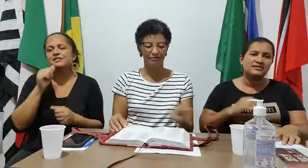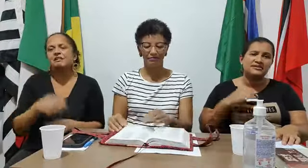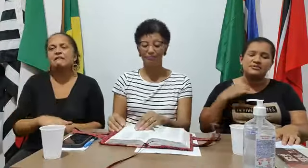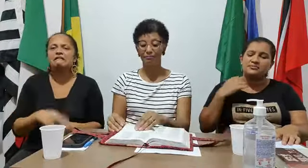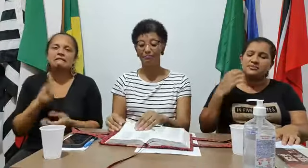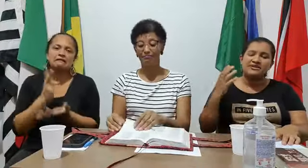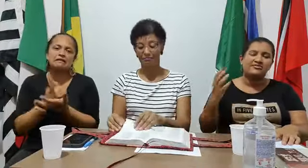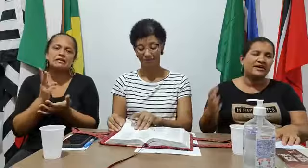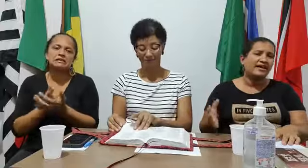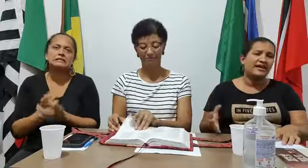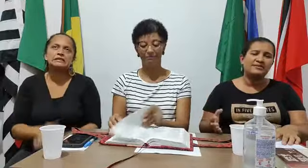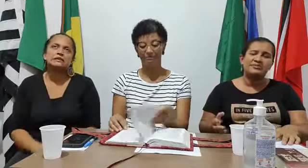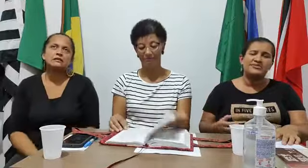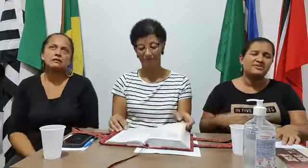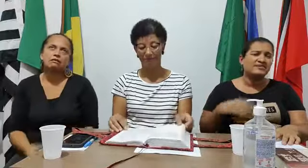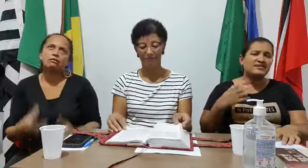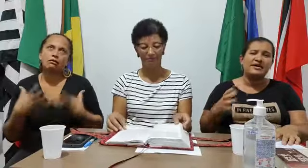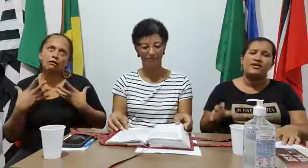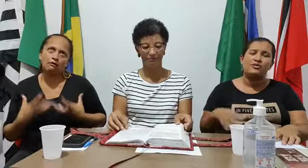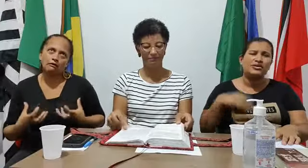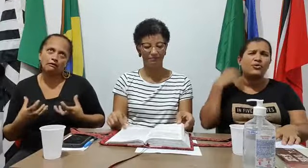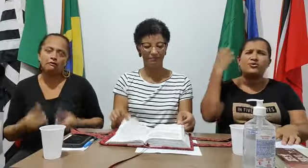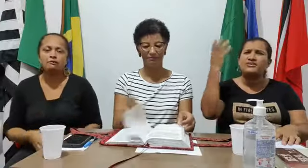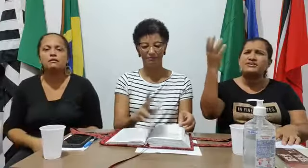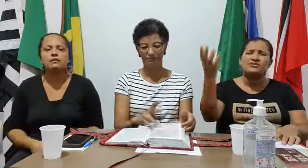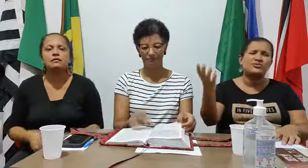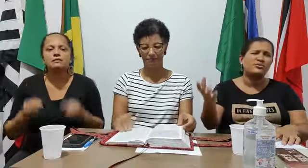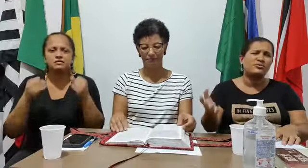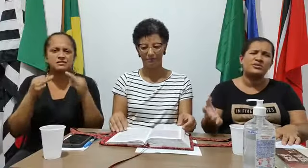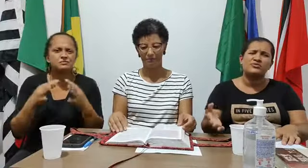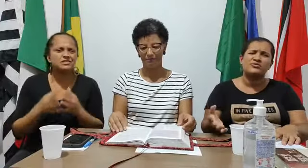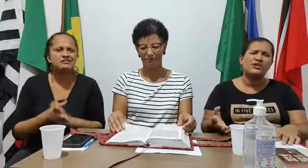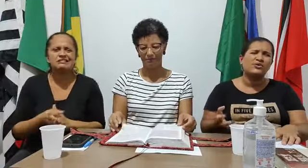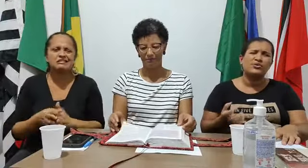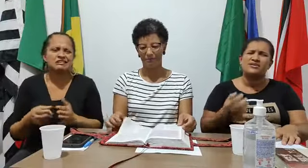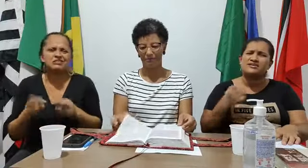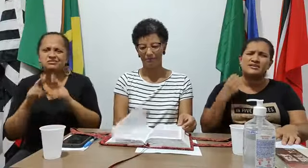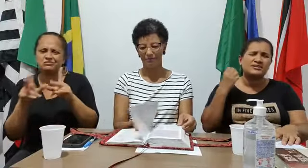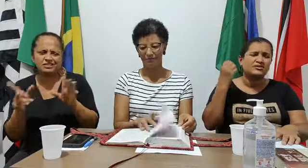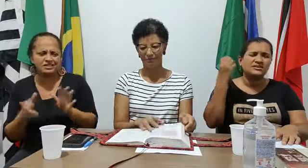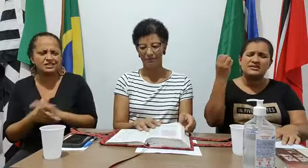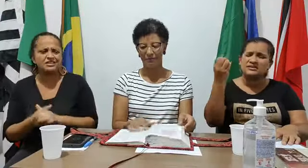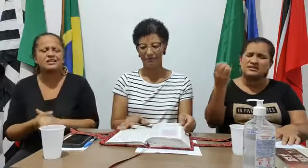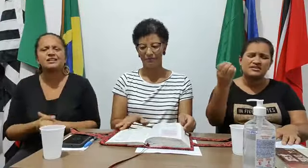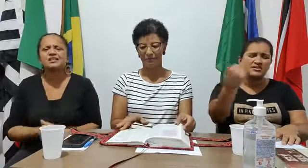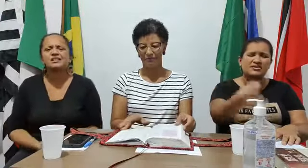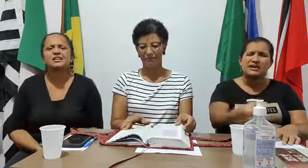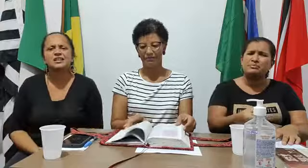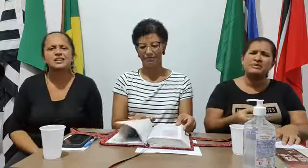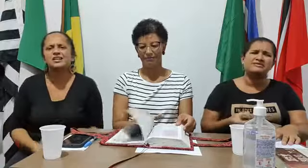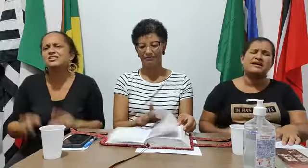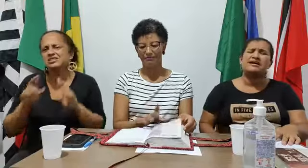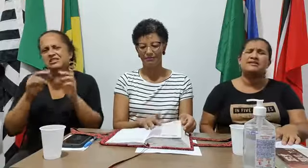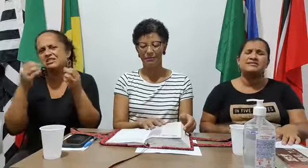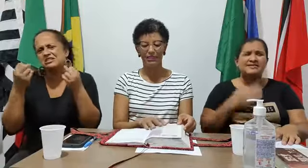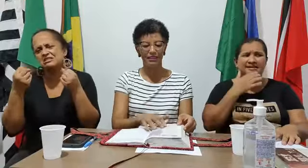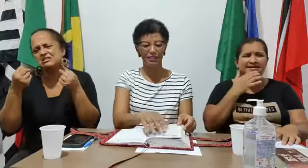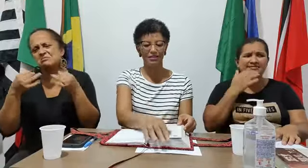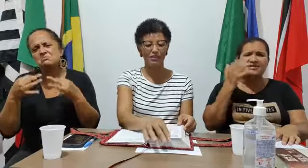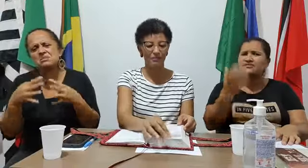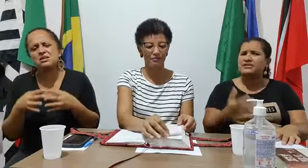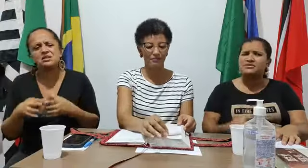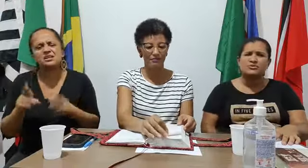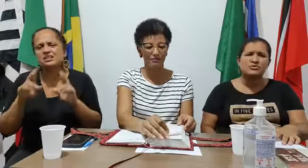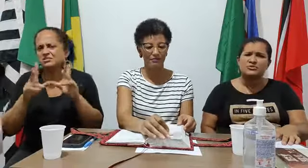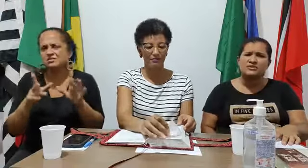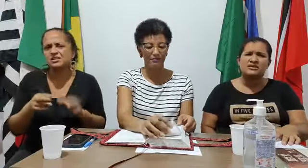vida, para falar, para você fazer algo que contradiz totalmente os valores daquilo que Deus quer implantar